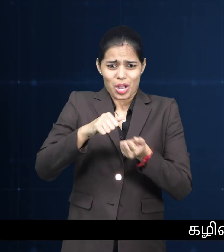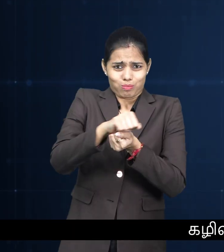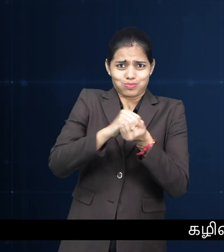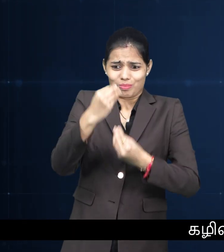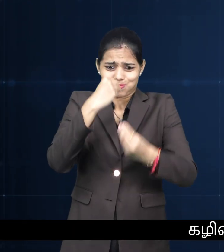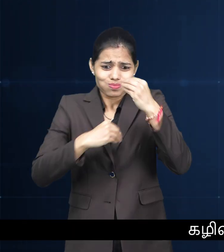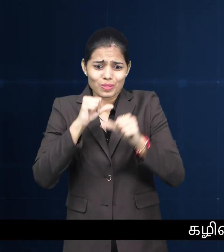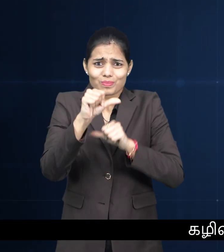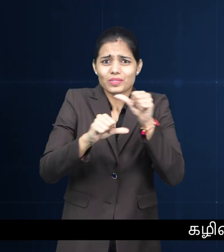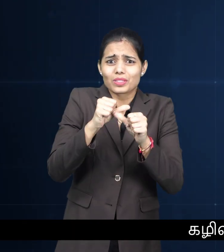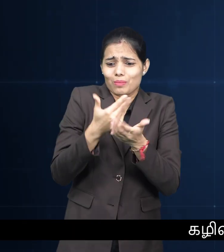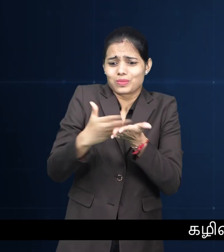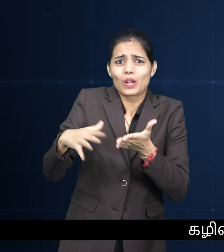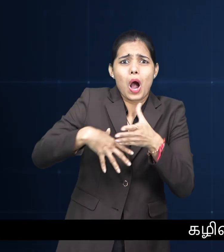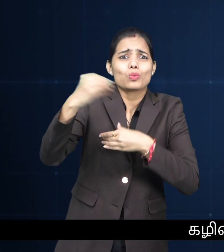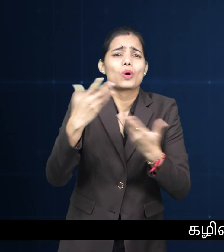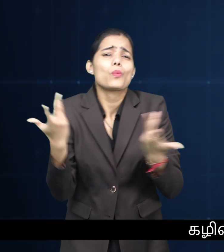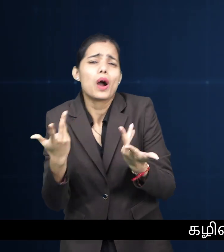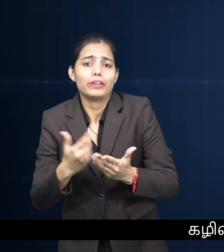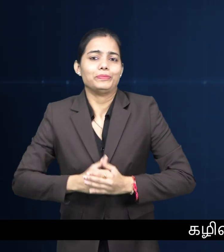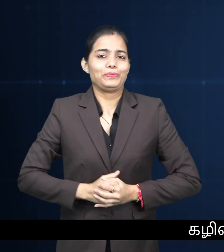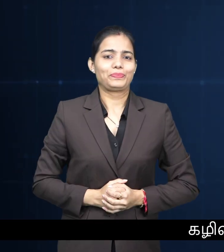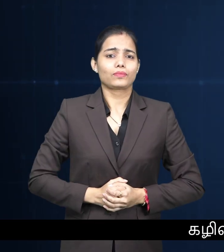கழிவு நீக்க மண்டலம்.